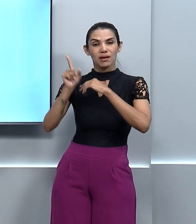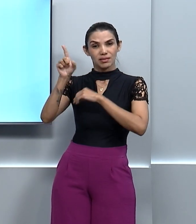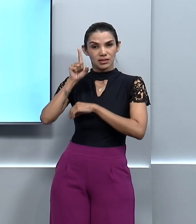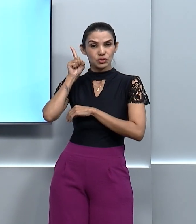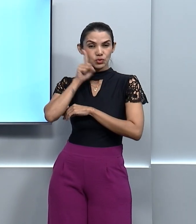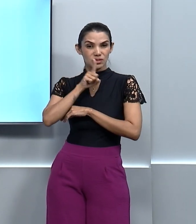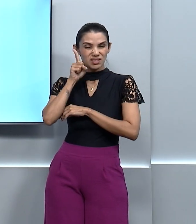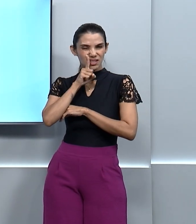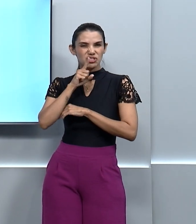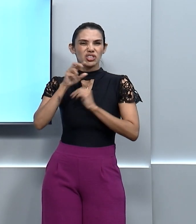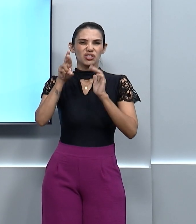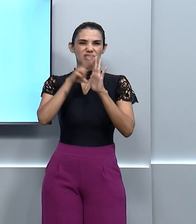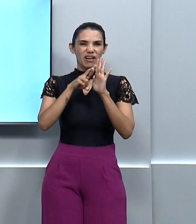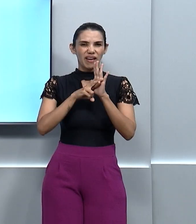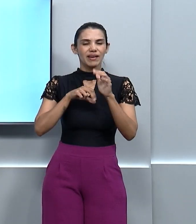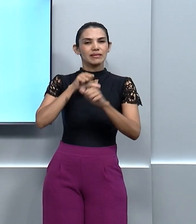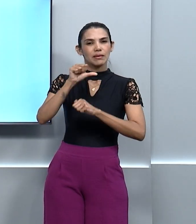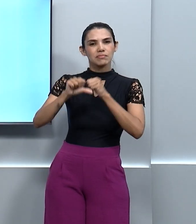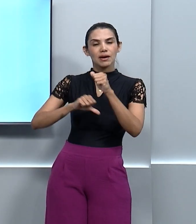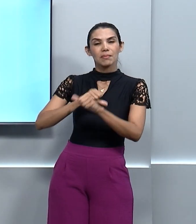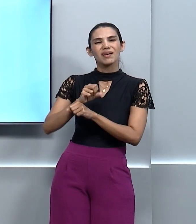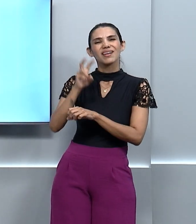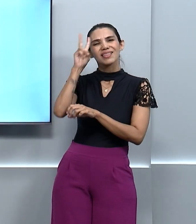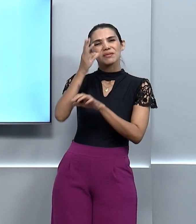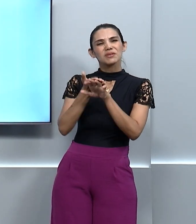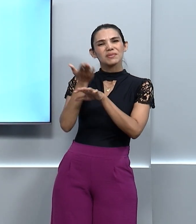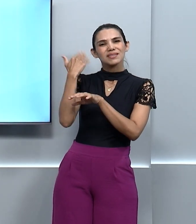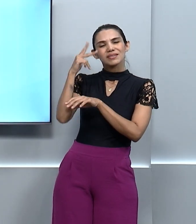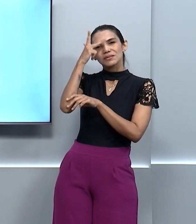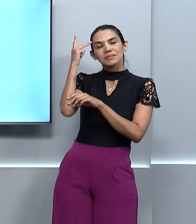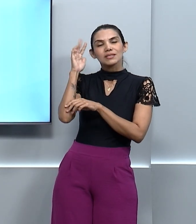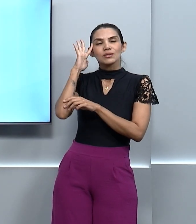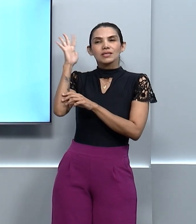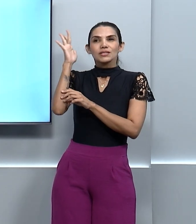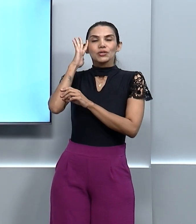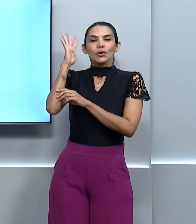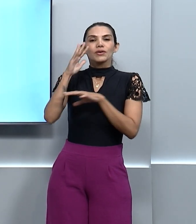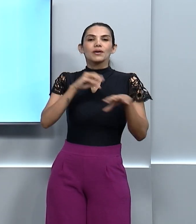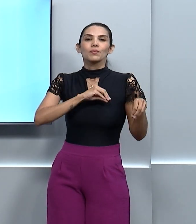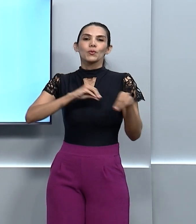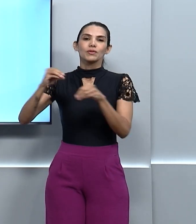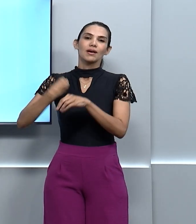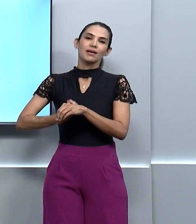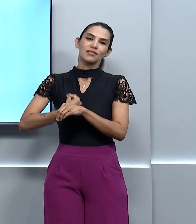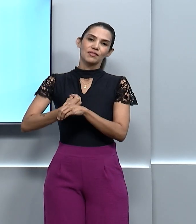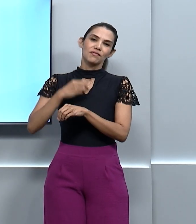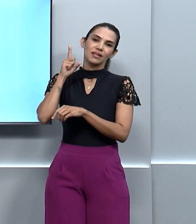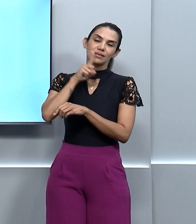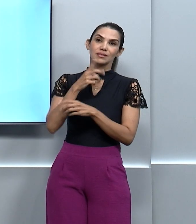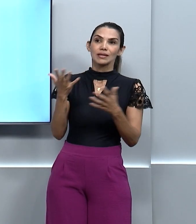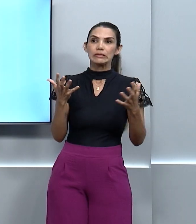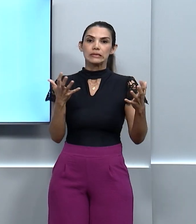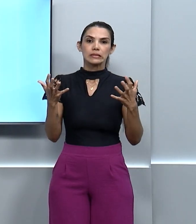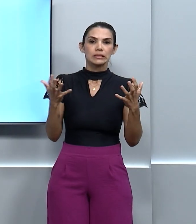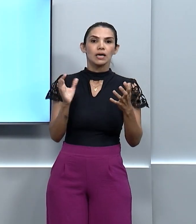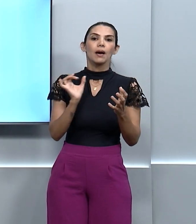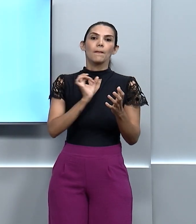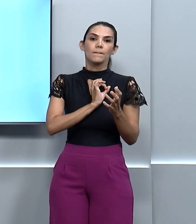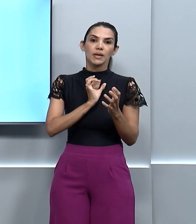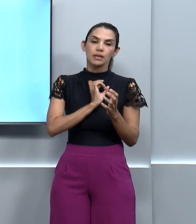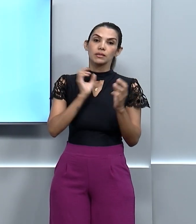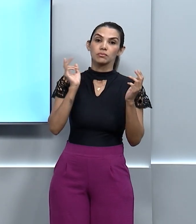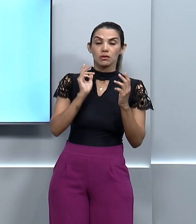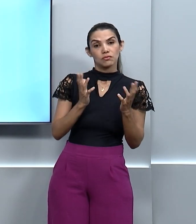Unidos está transformando aquele antigo sonho americano em um cenário de incerteza e medo para